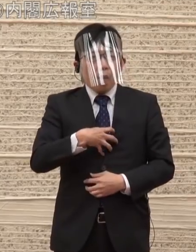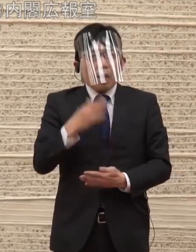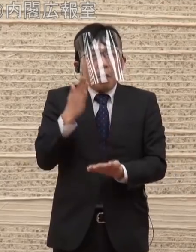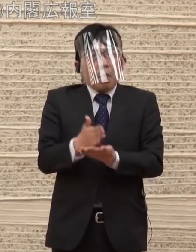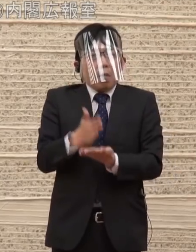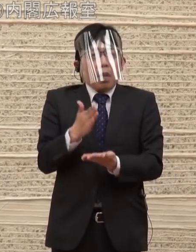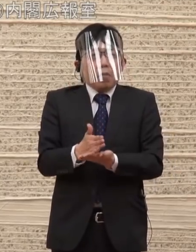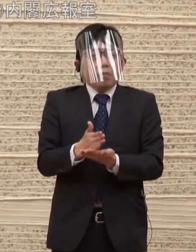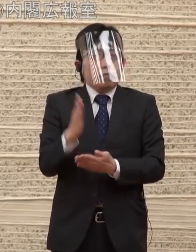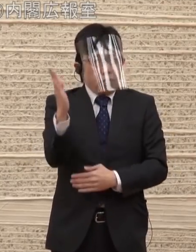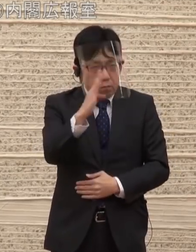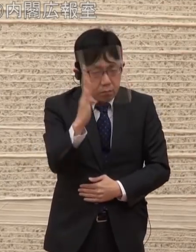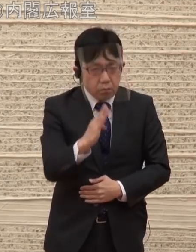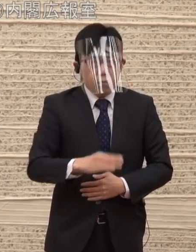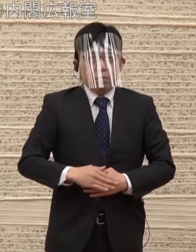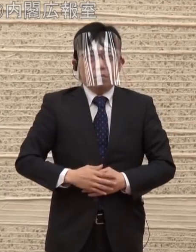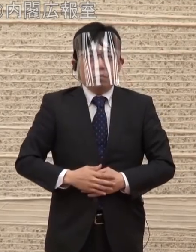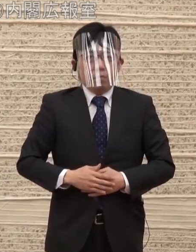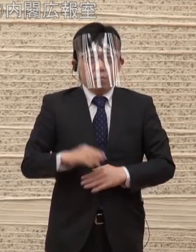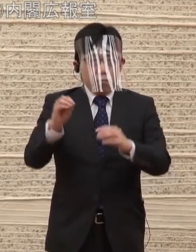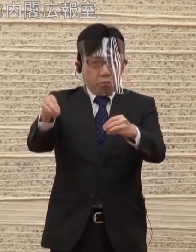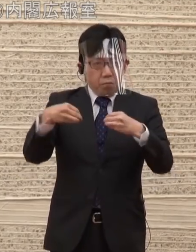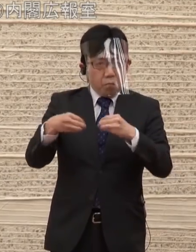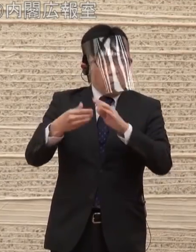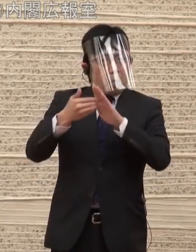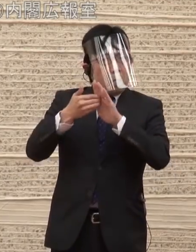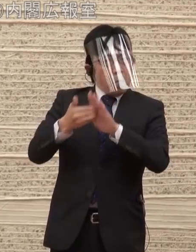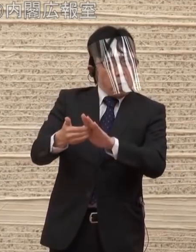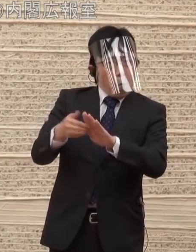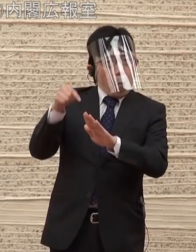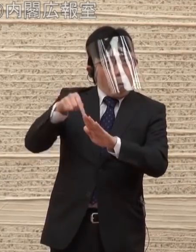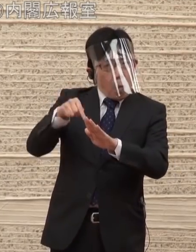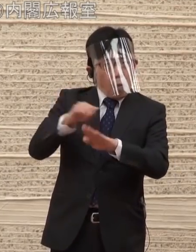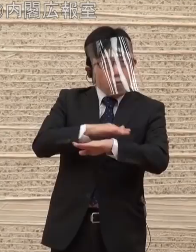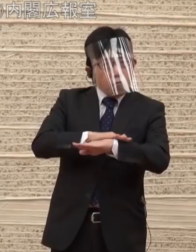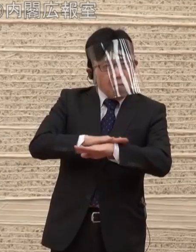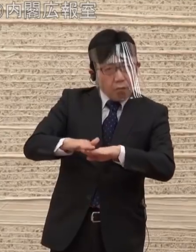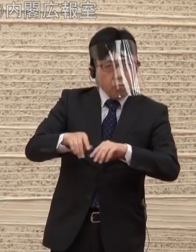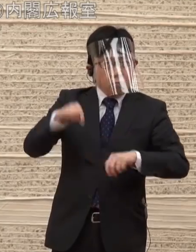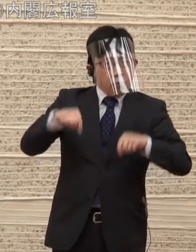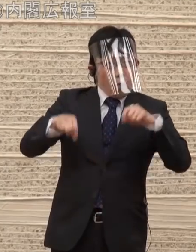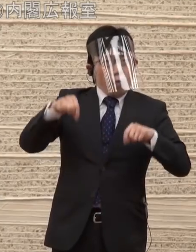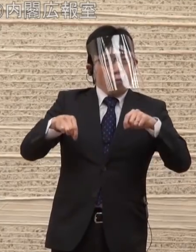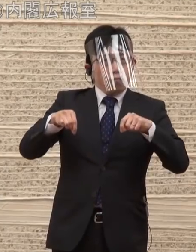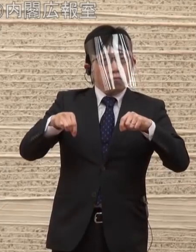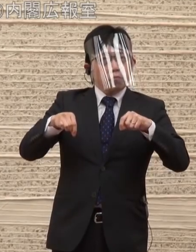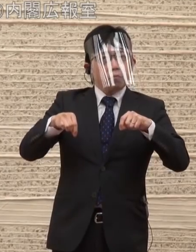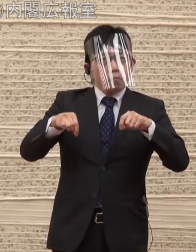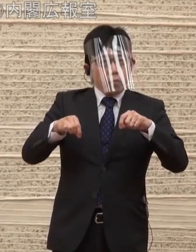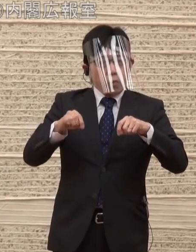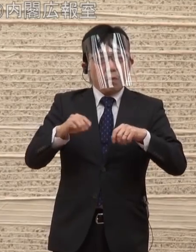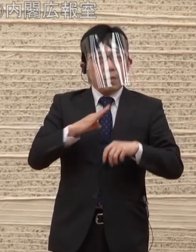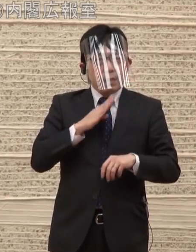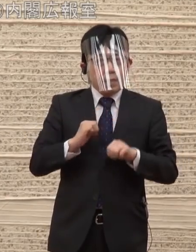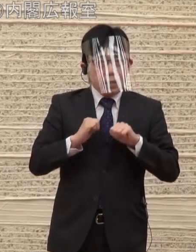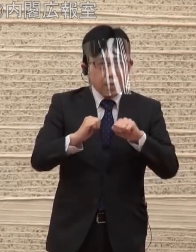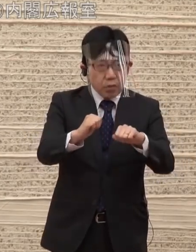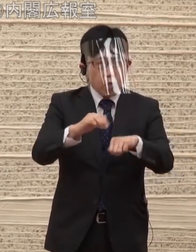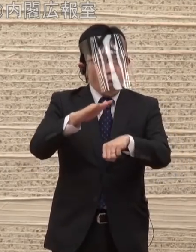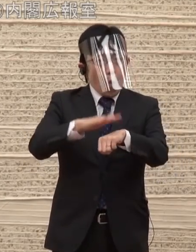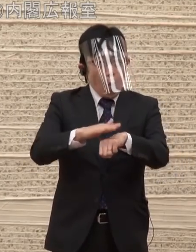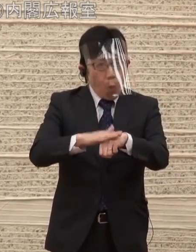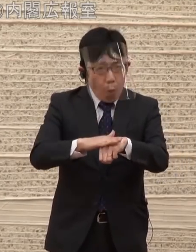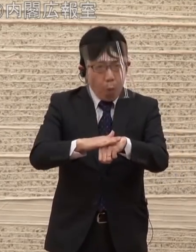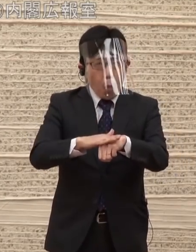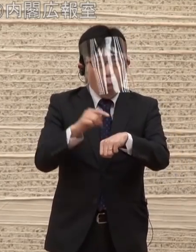なくこれからは感染リスクをコントロールしながらどうすれば実施できるかと